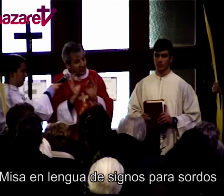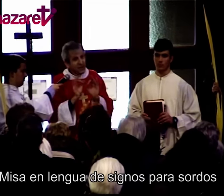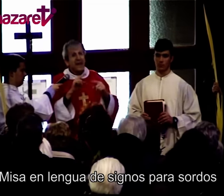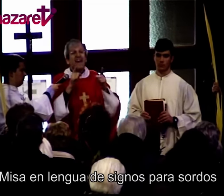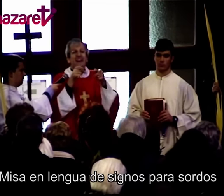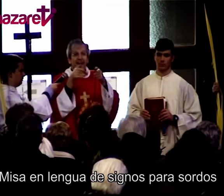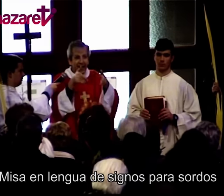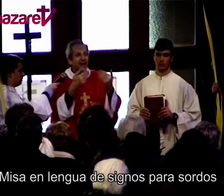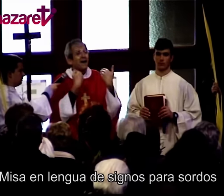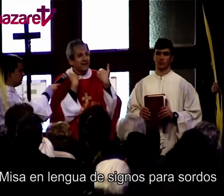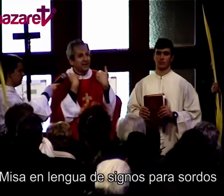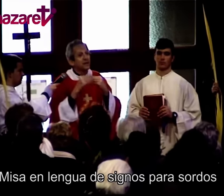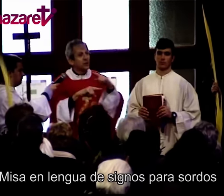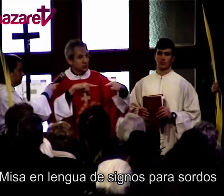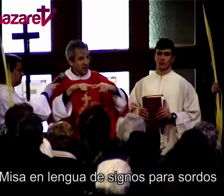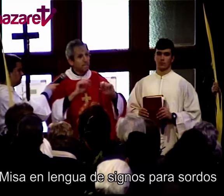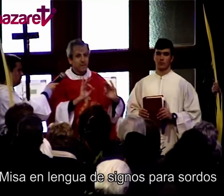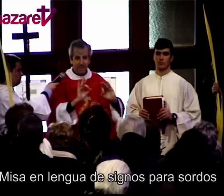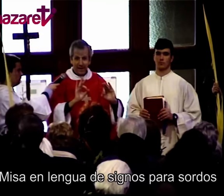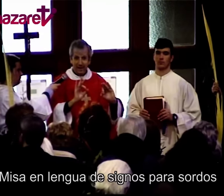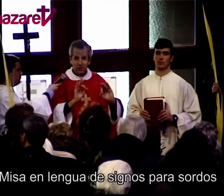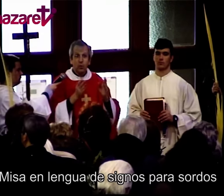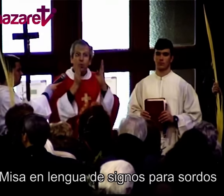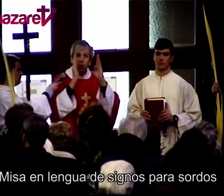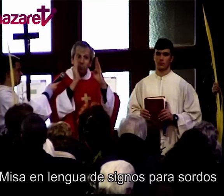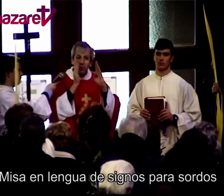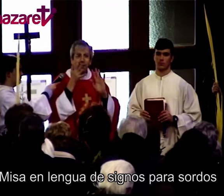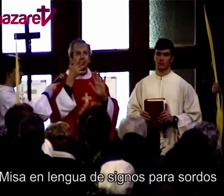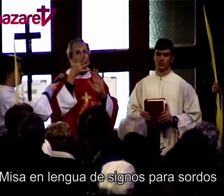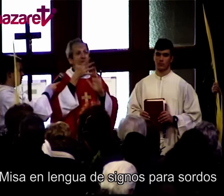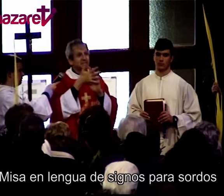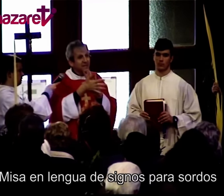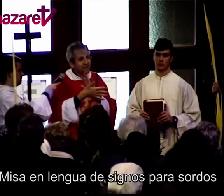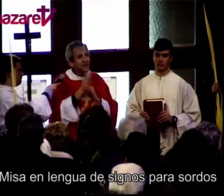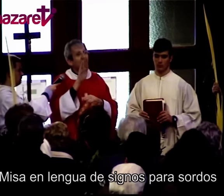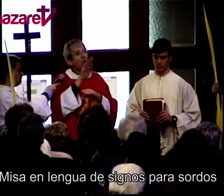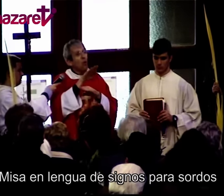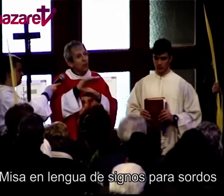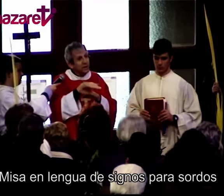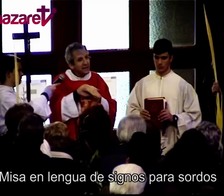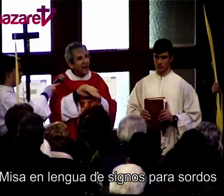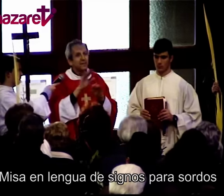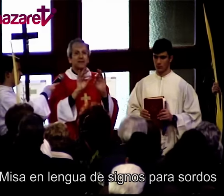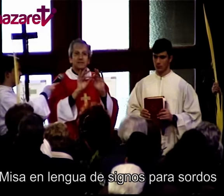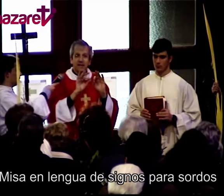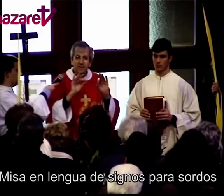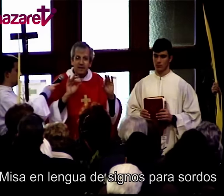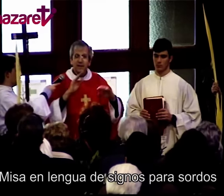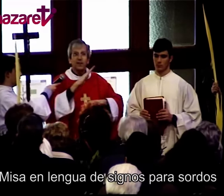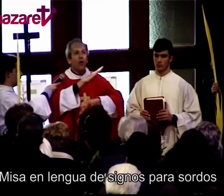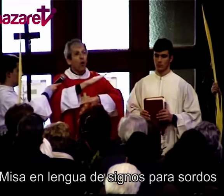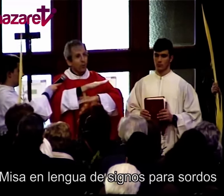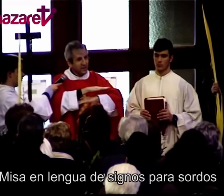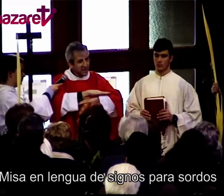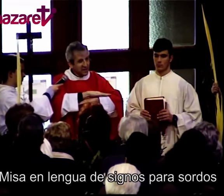quiso encargar que los prepararan. Un borrico significa humildad,